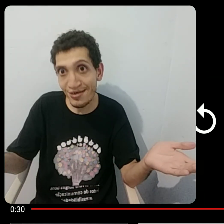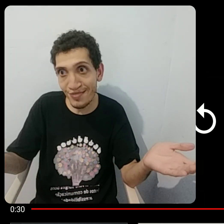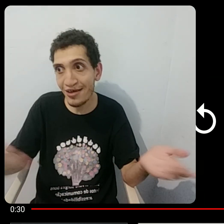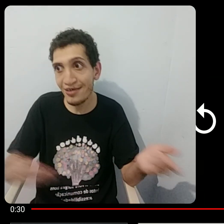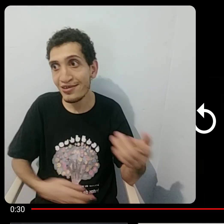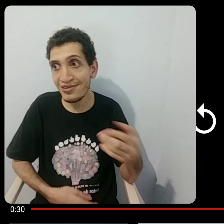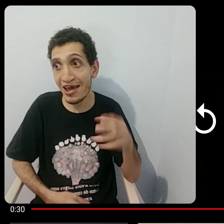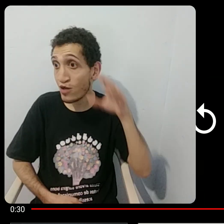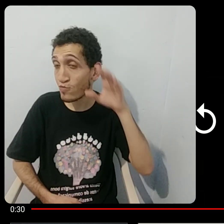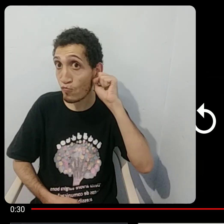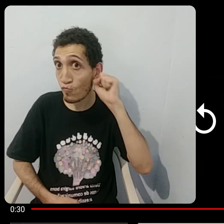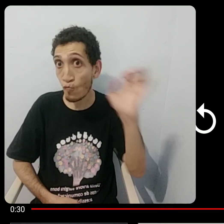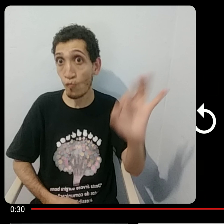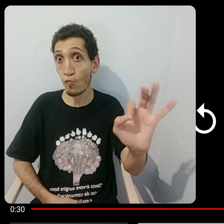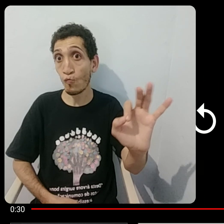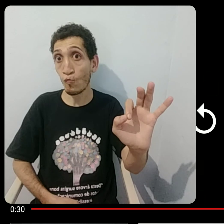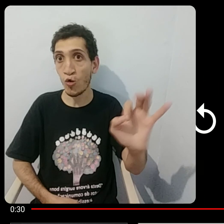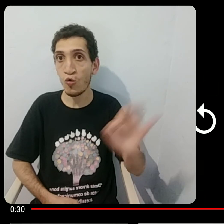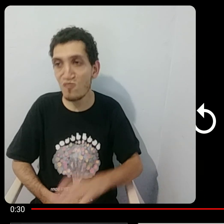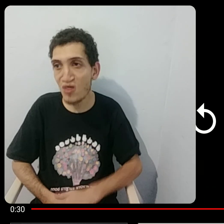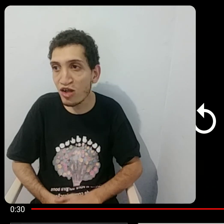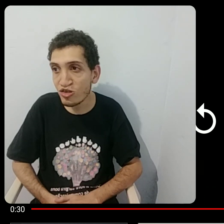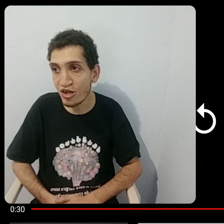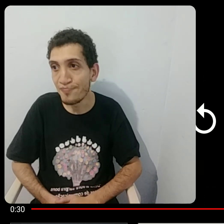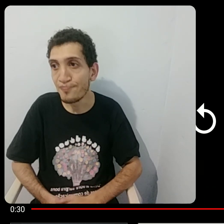né? Que é ouvir na guia.